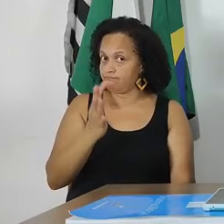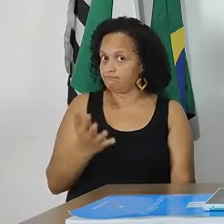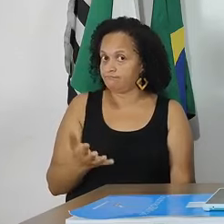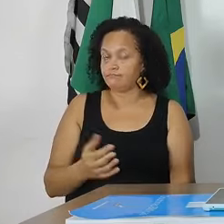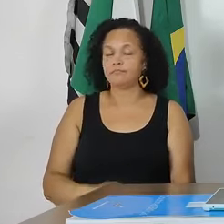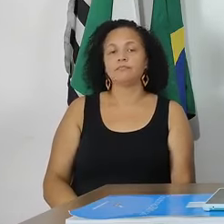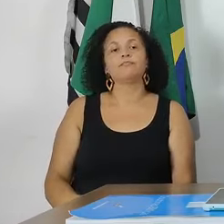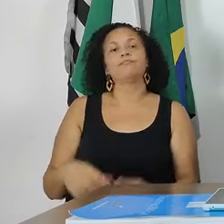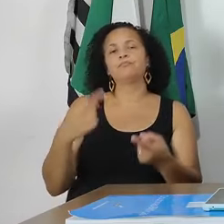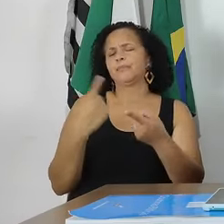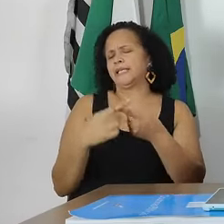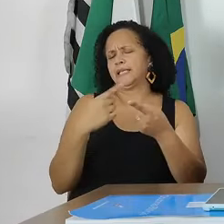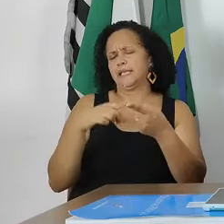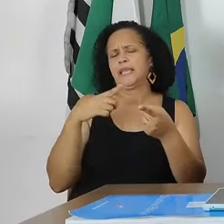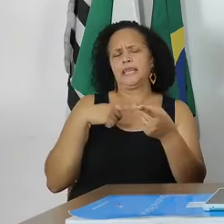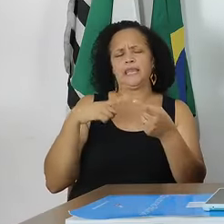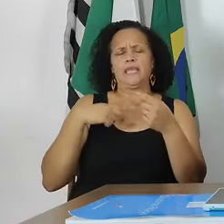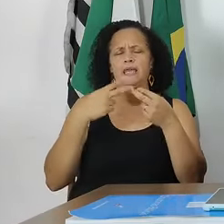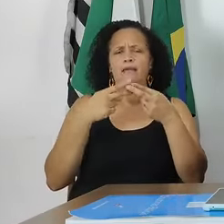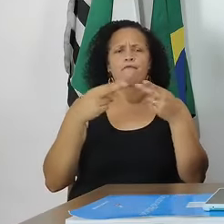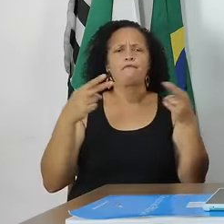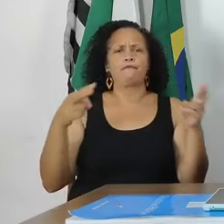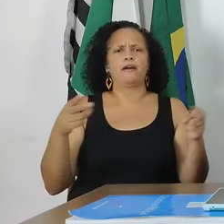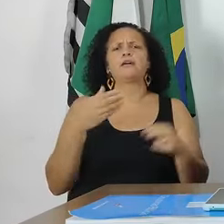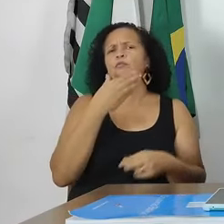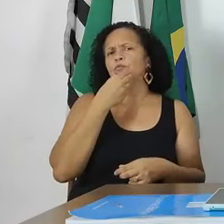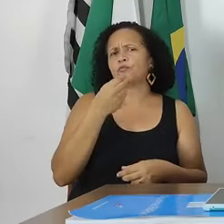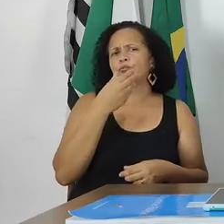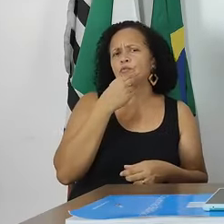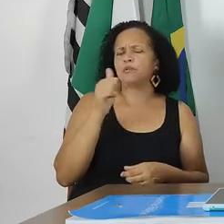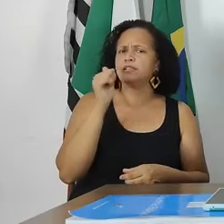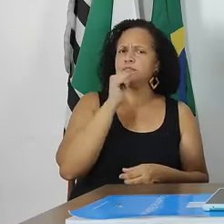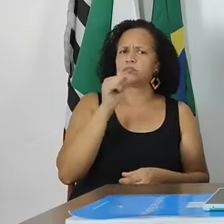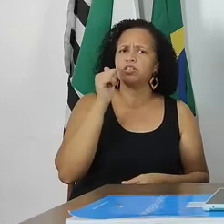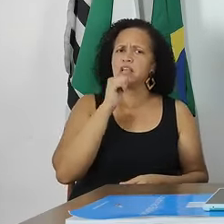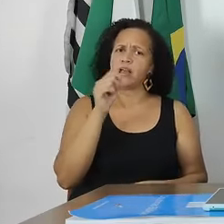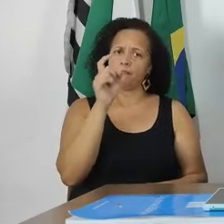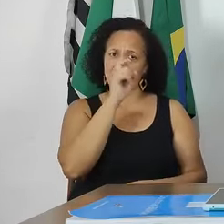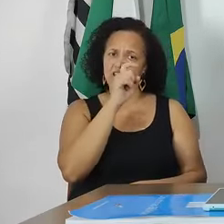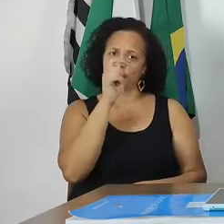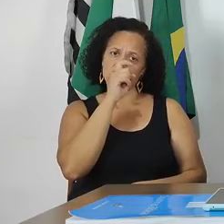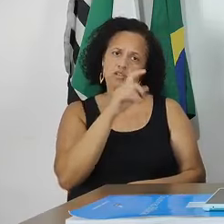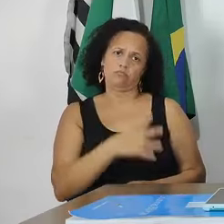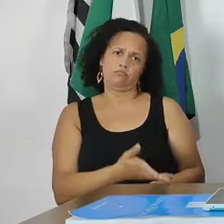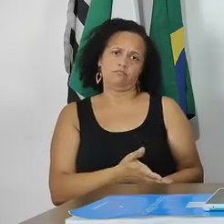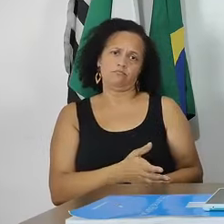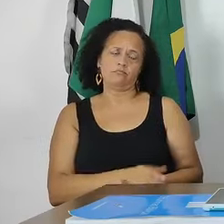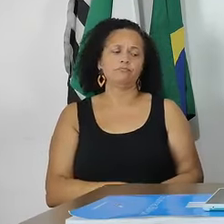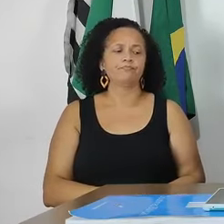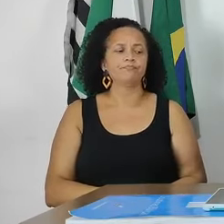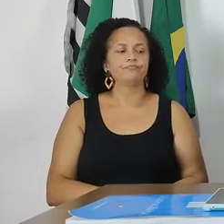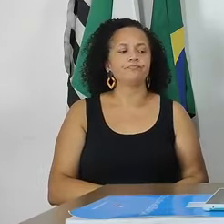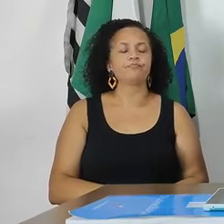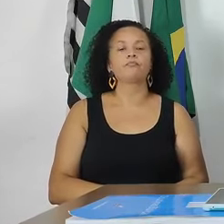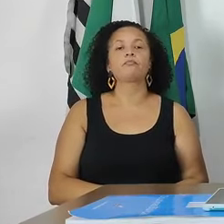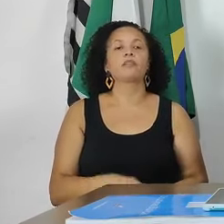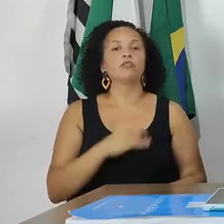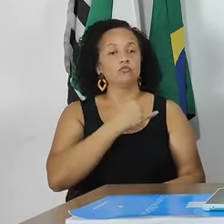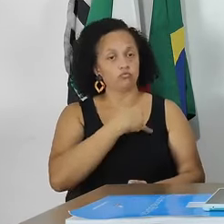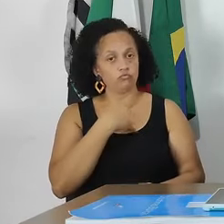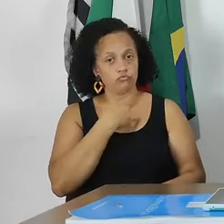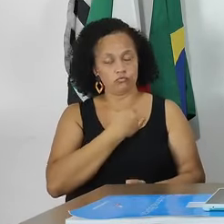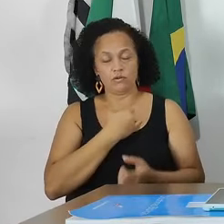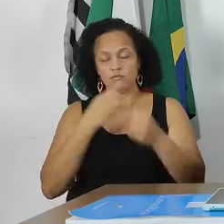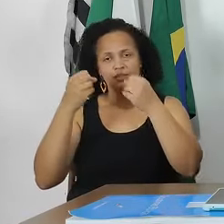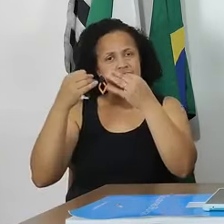apóstolo João, ele está nos advertindo para a gente não ser ingênuo com essas pregações, mas que a gente venha